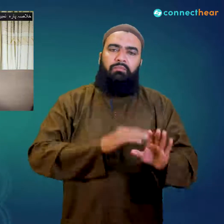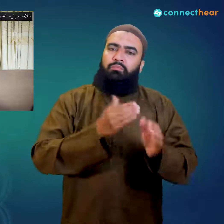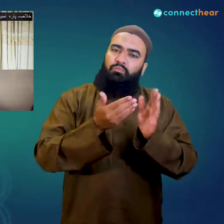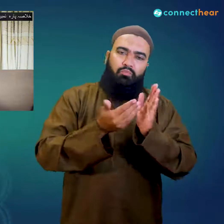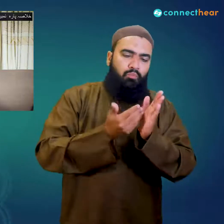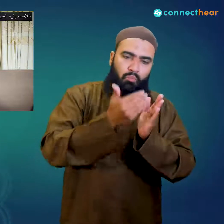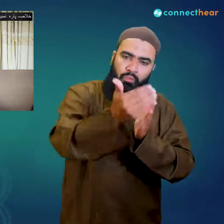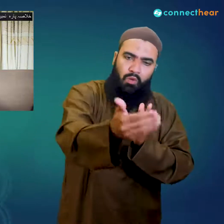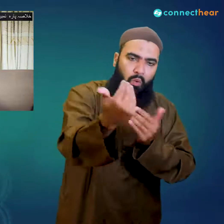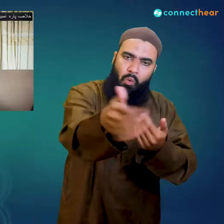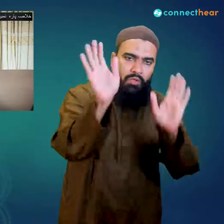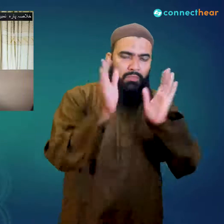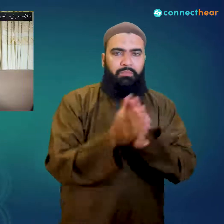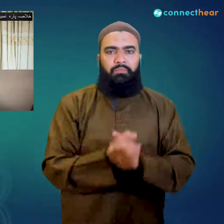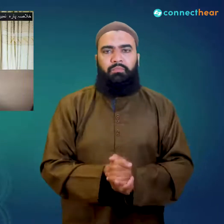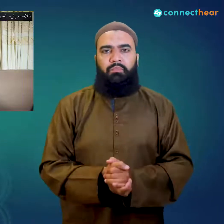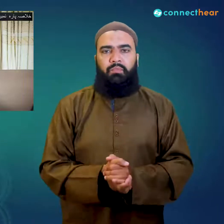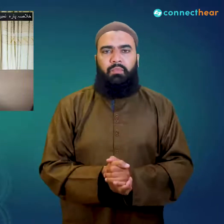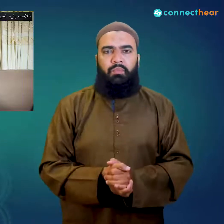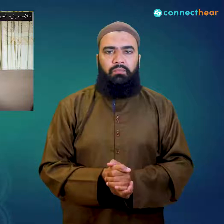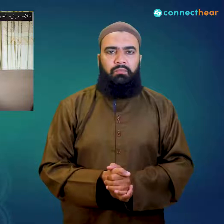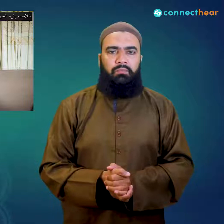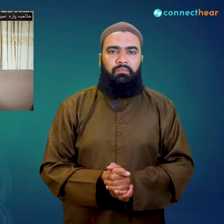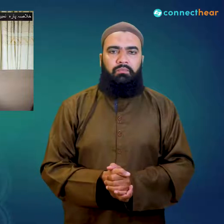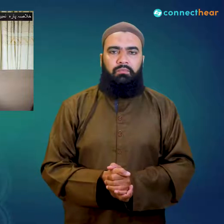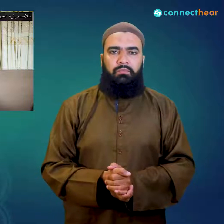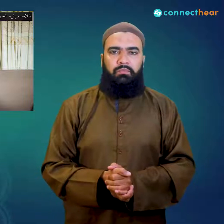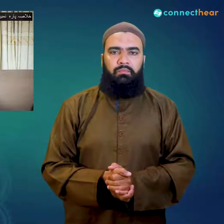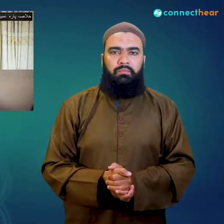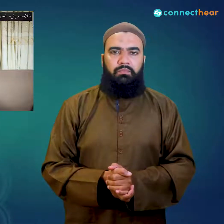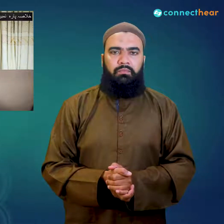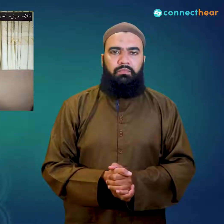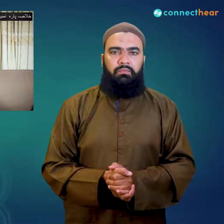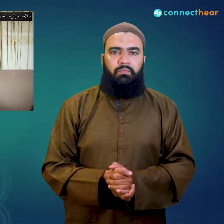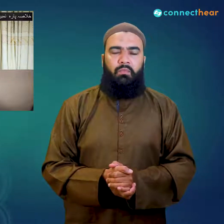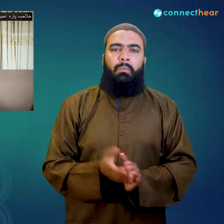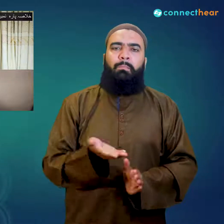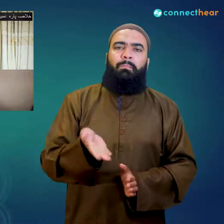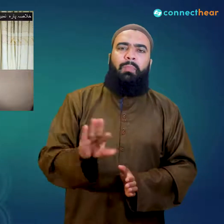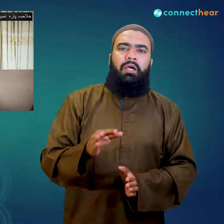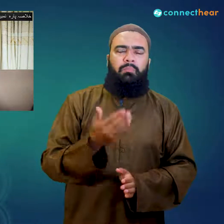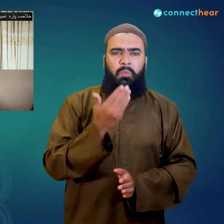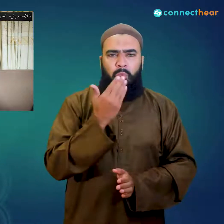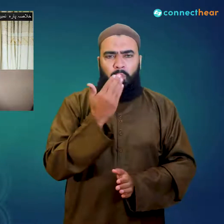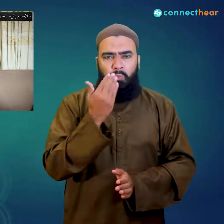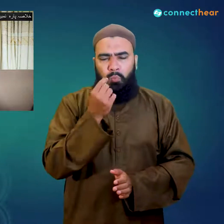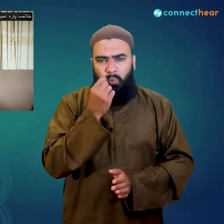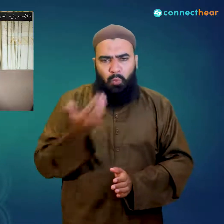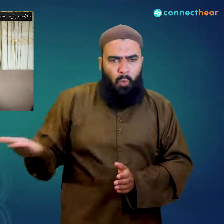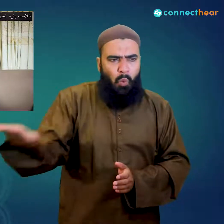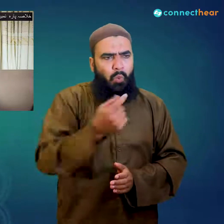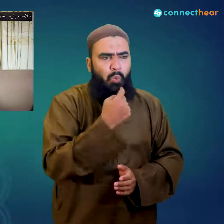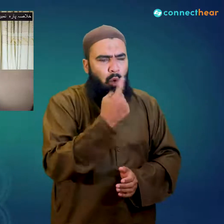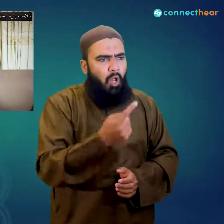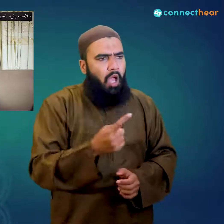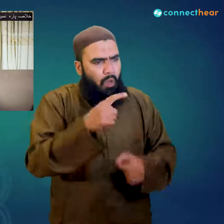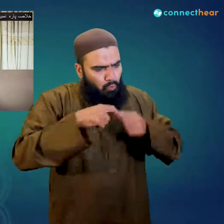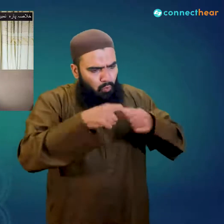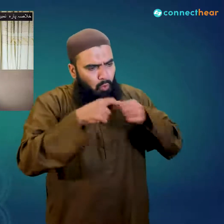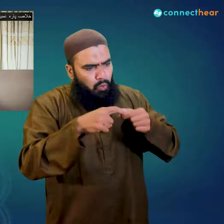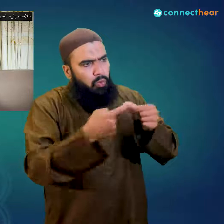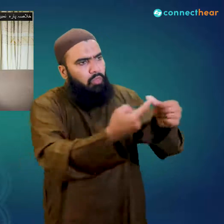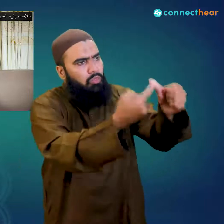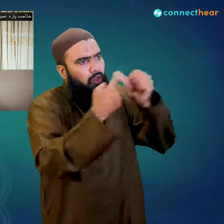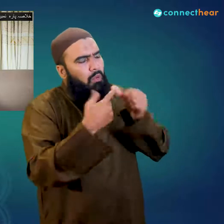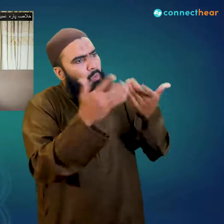دیا، اور اتتخذنا ہزوا، تو کہنے لگے کہ آپ ہم سے مذاق کرتے ہیں، یعنی بندہ قتل ہو گیا